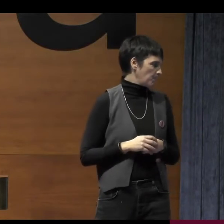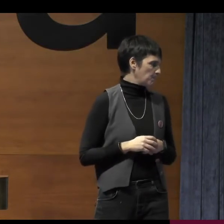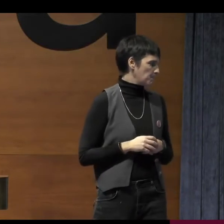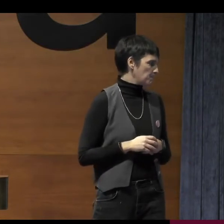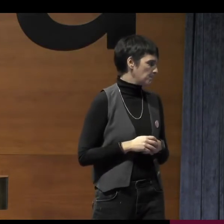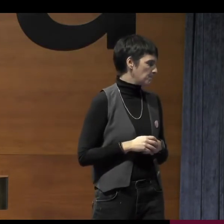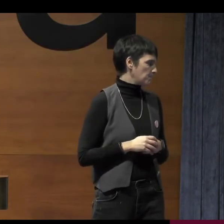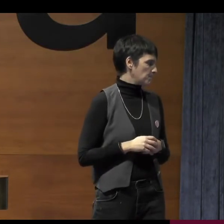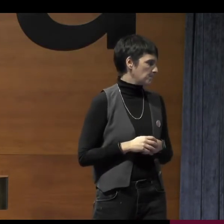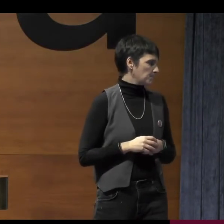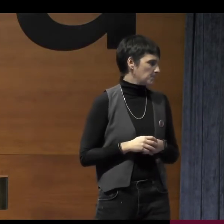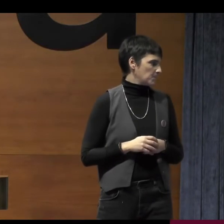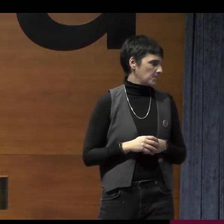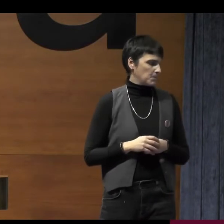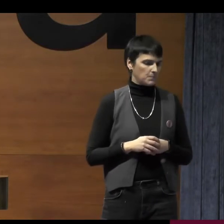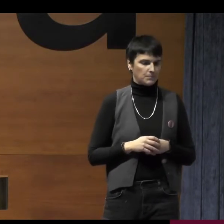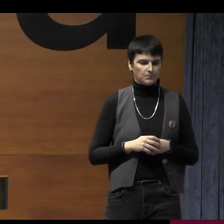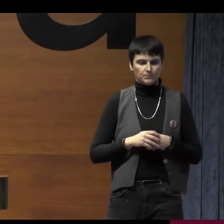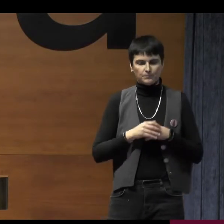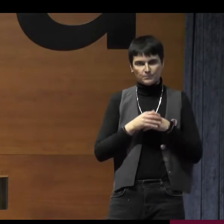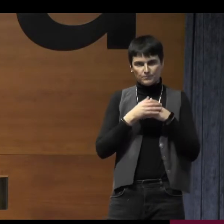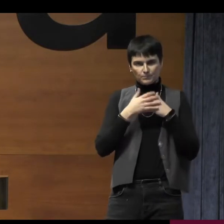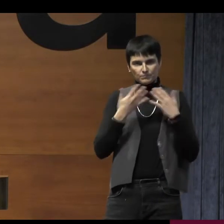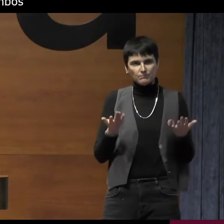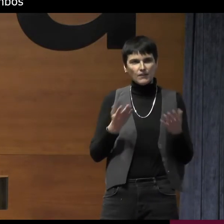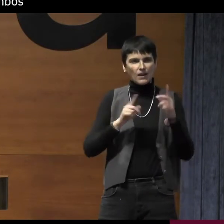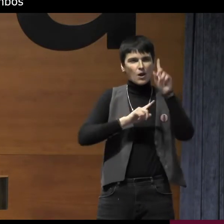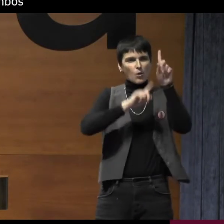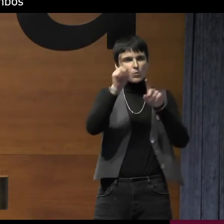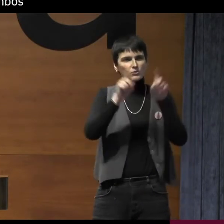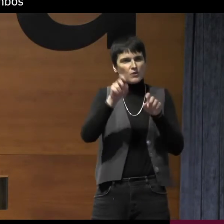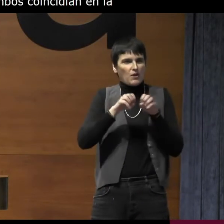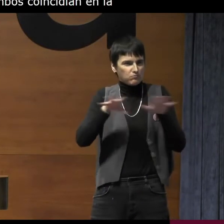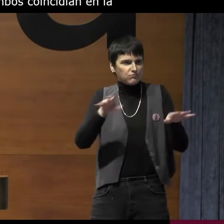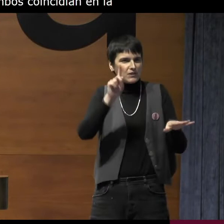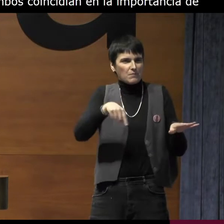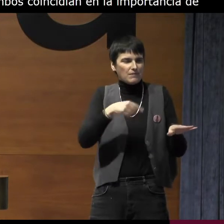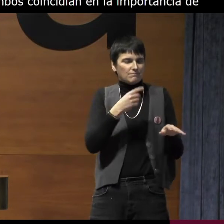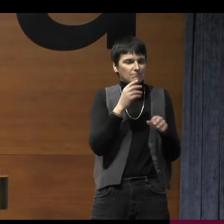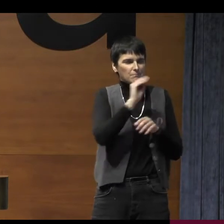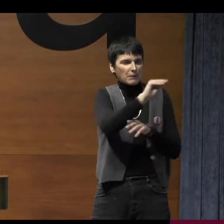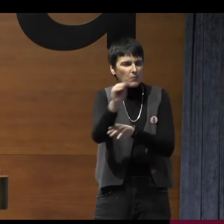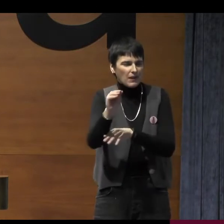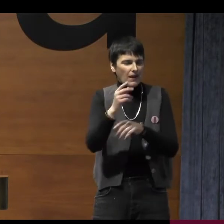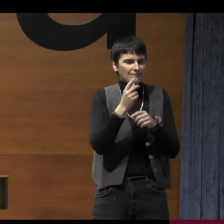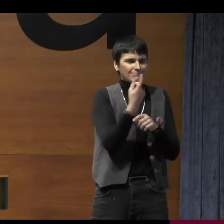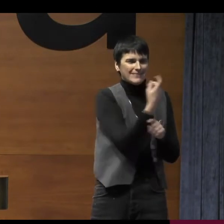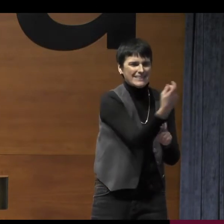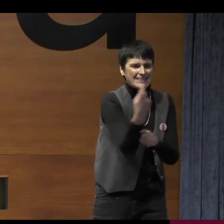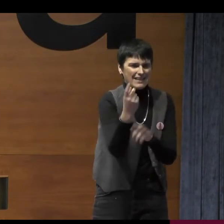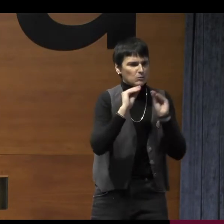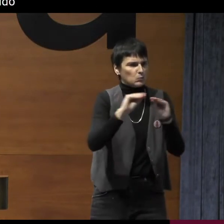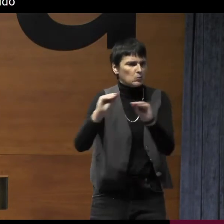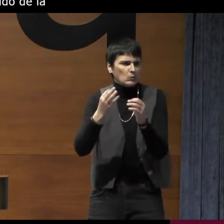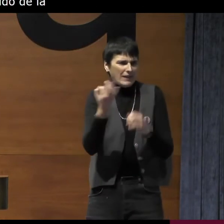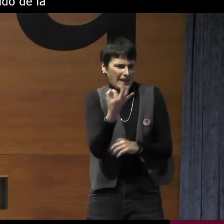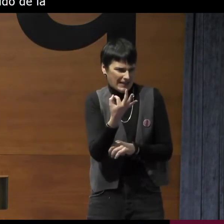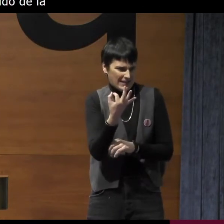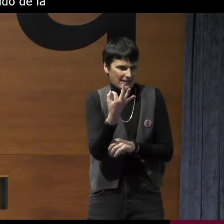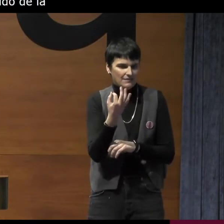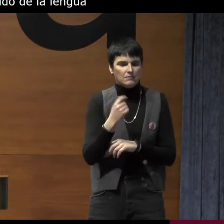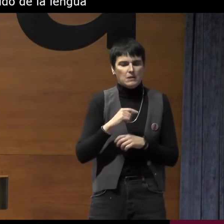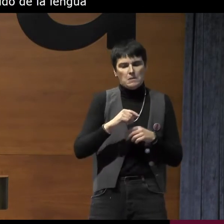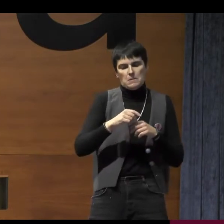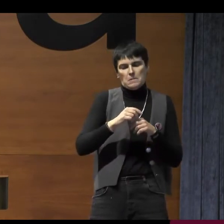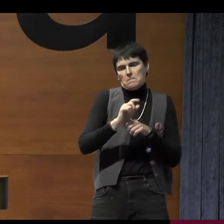en la importancia de tomar conciencia y del respaldo de la lengua. Además, hice un cuestionario porque me